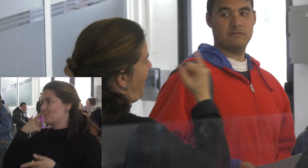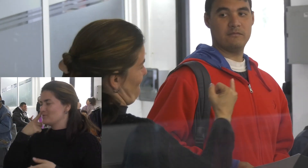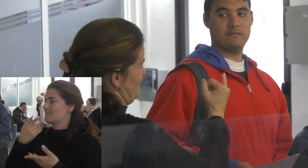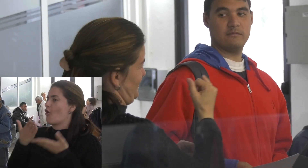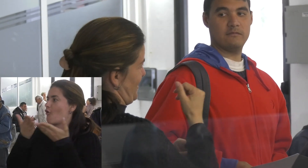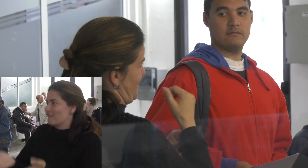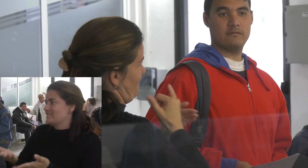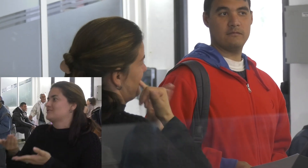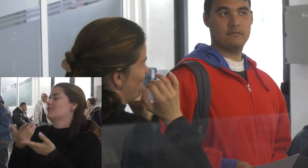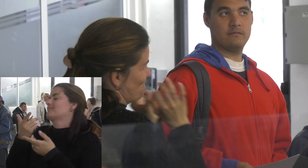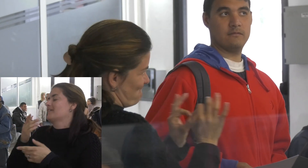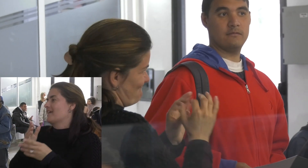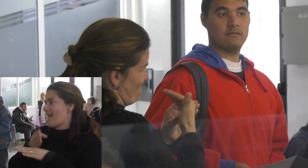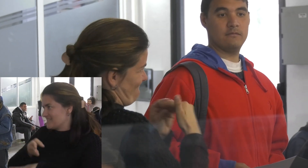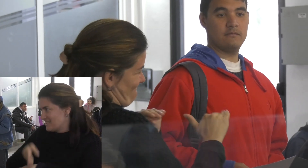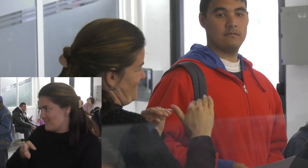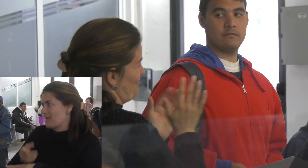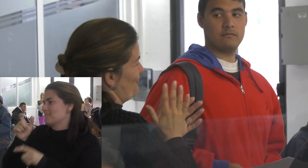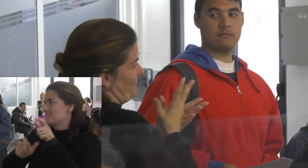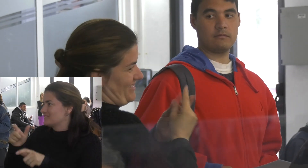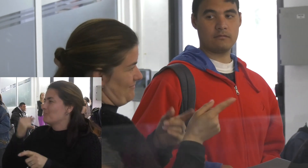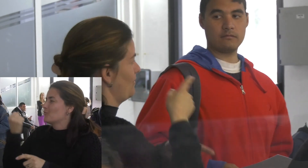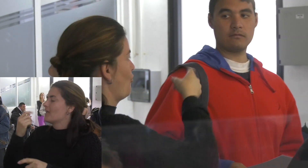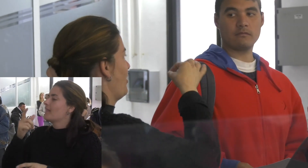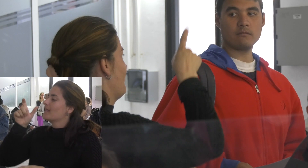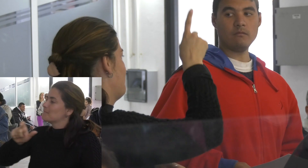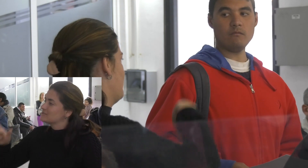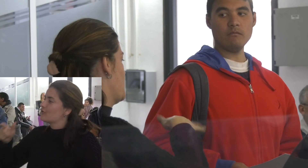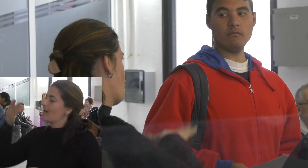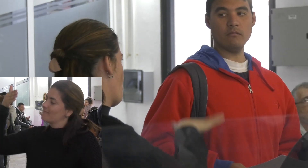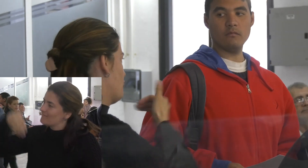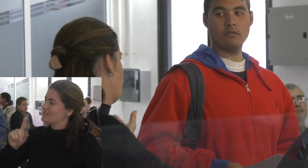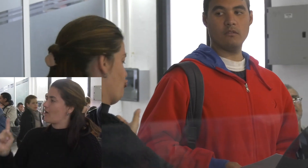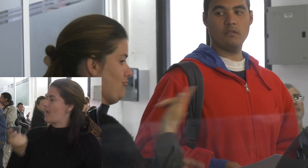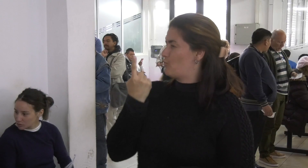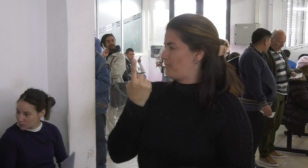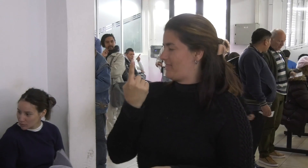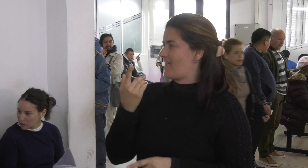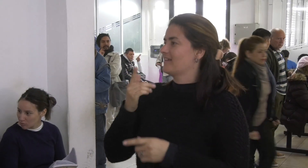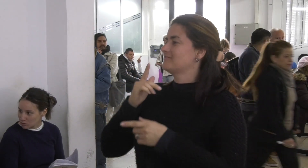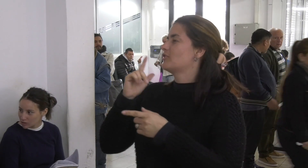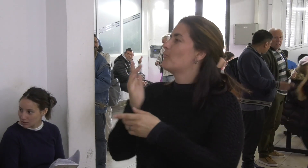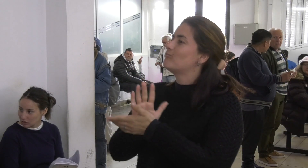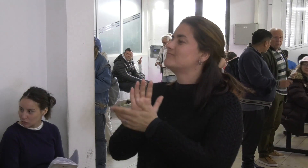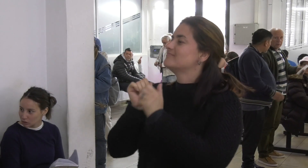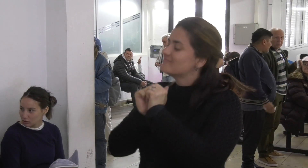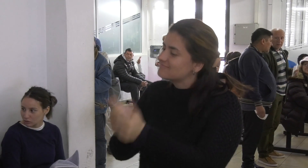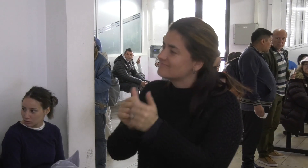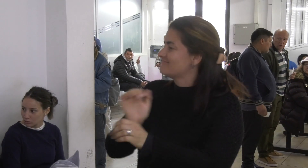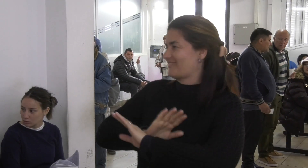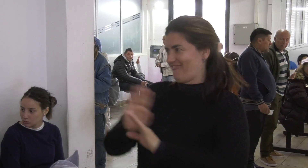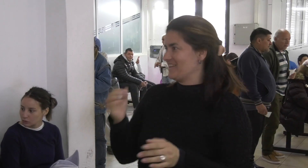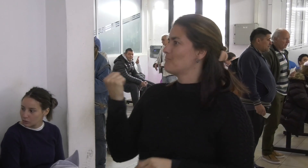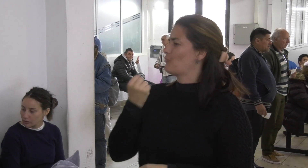en la municipalidad de Santa Fe, ofreciendo accesibilidad para que las personas sordas puedan hacer este trámite en forma